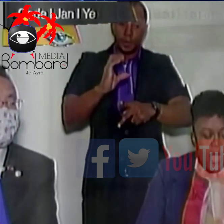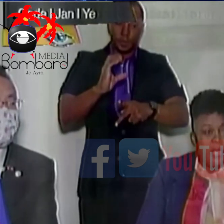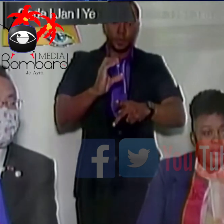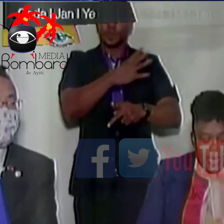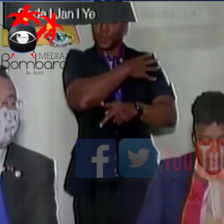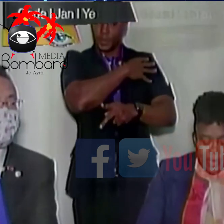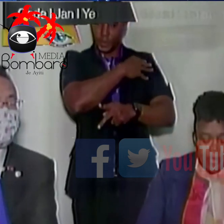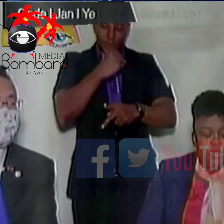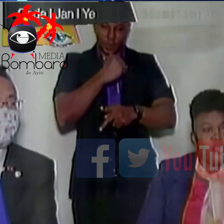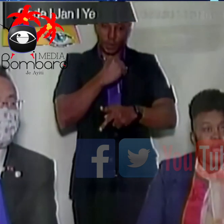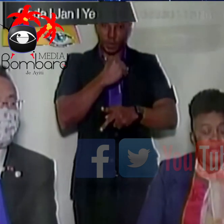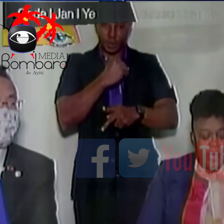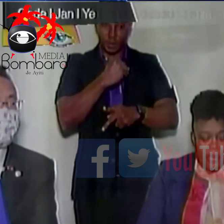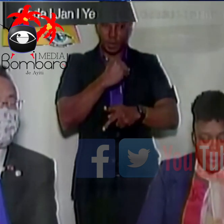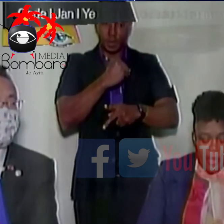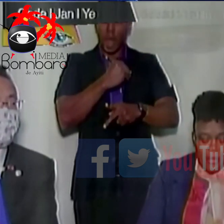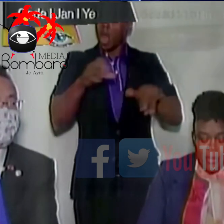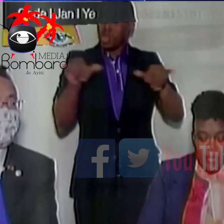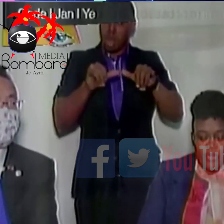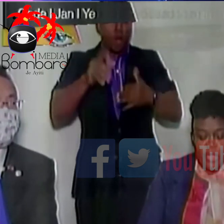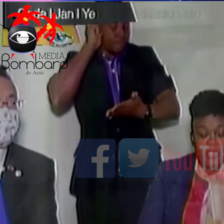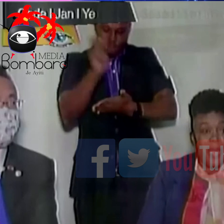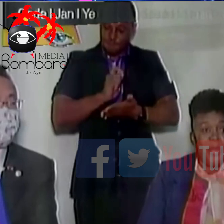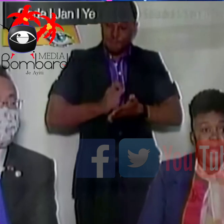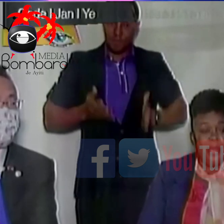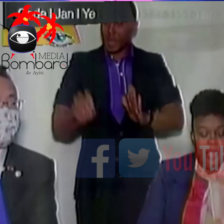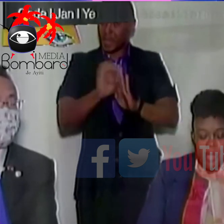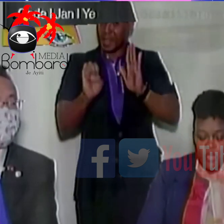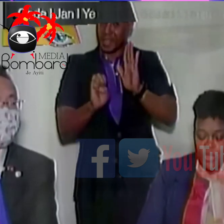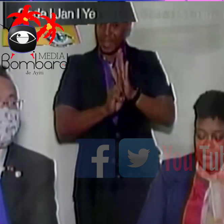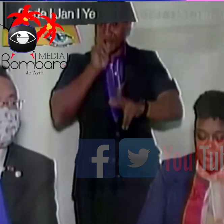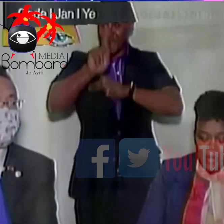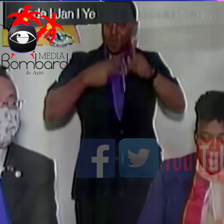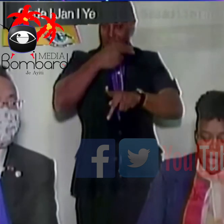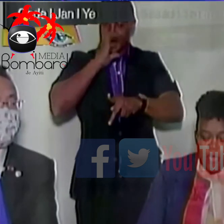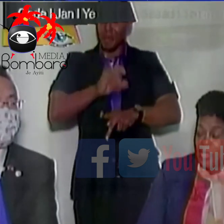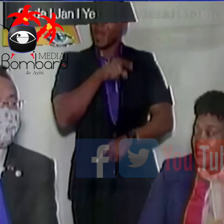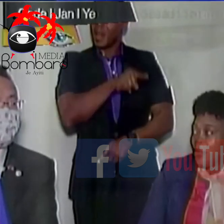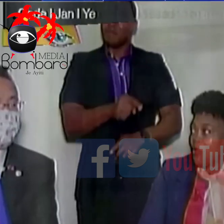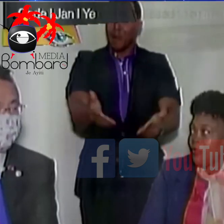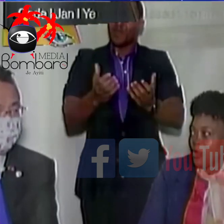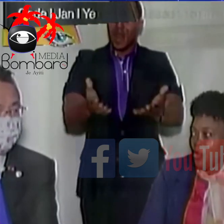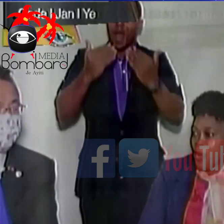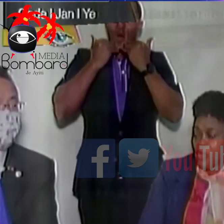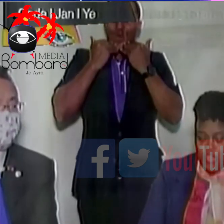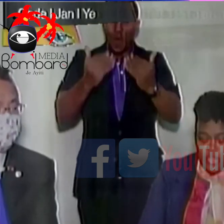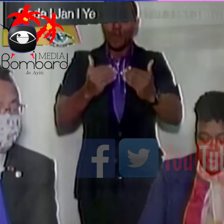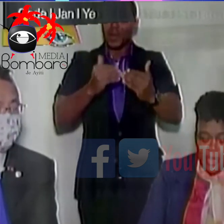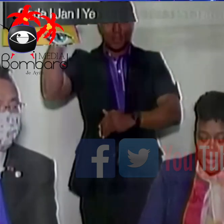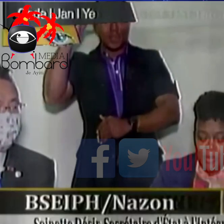et en qualité de secrétaire d'État des personnes handicapées, je tiens à remercier le